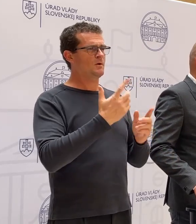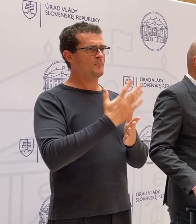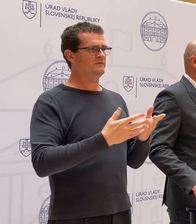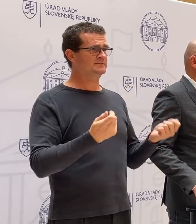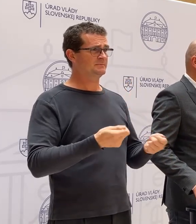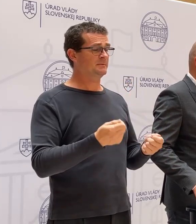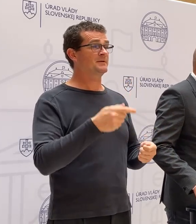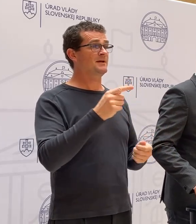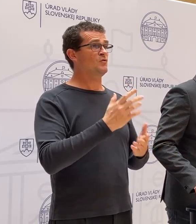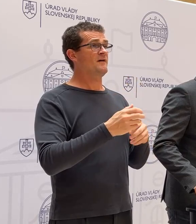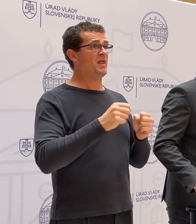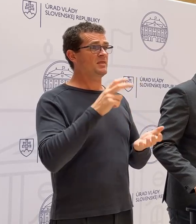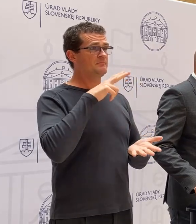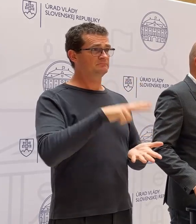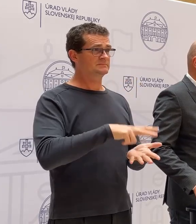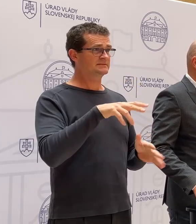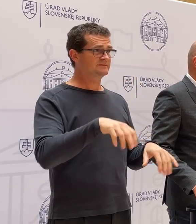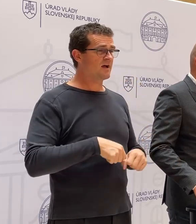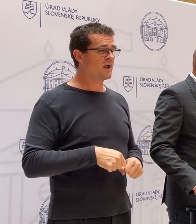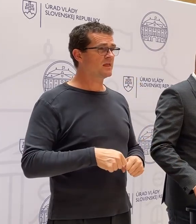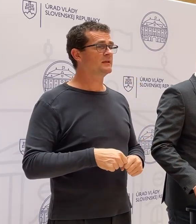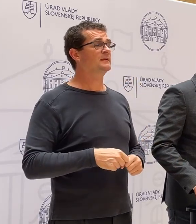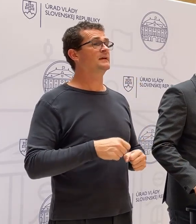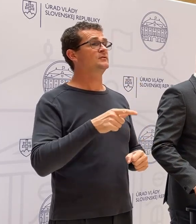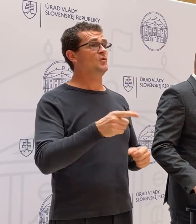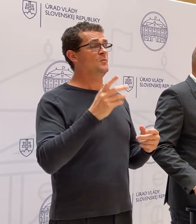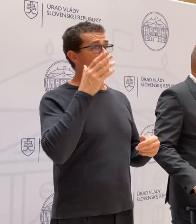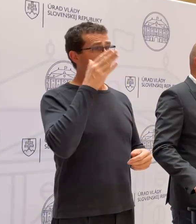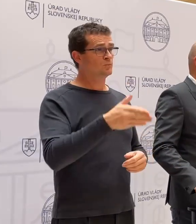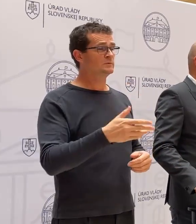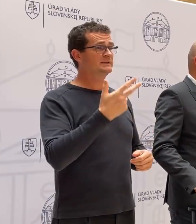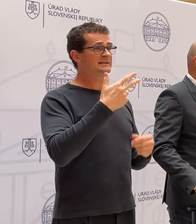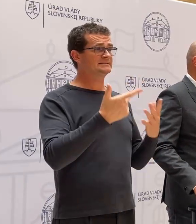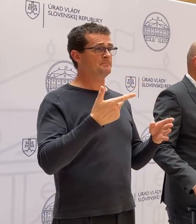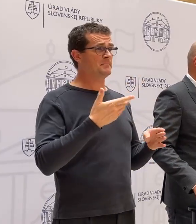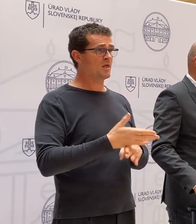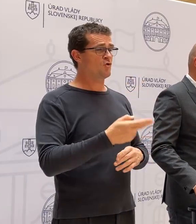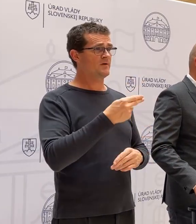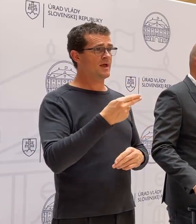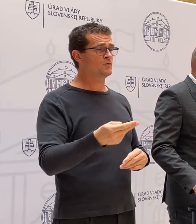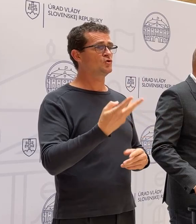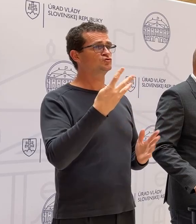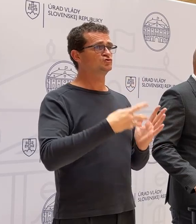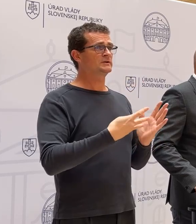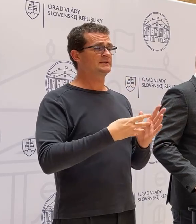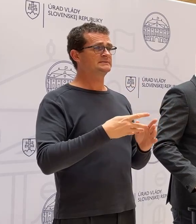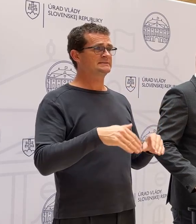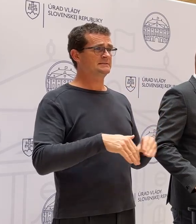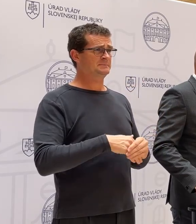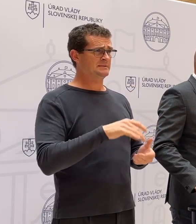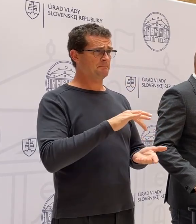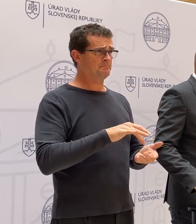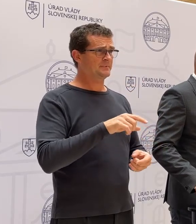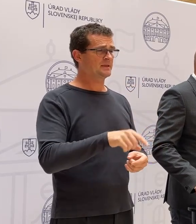polovici septembra, a keď to aj vláda schváli. A ak sa to tak stane, tak je to 37 miliónov eur na 4 tisíc pracovných